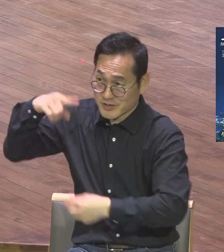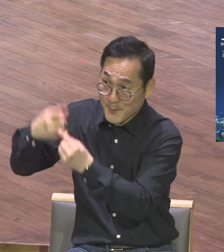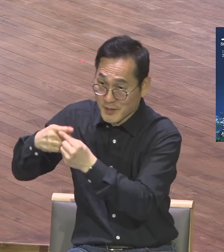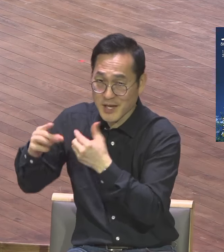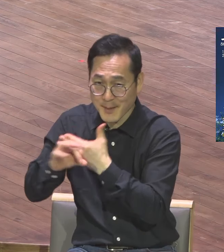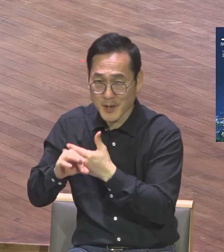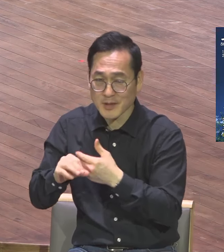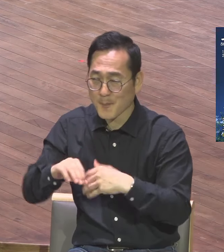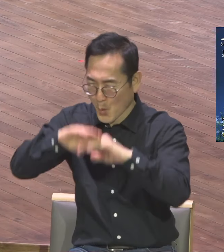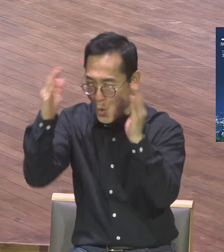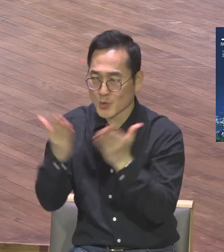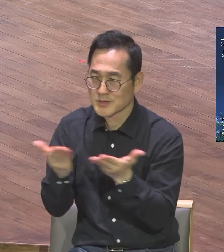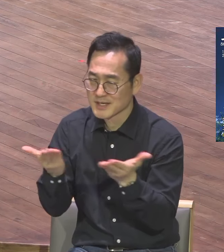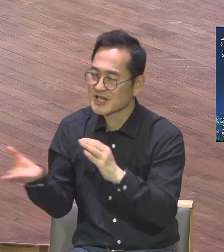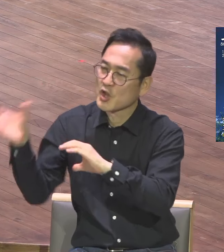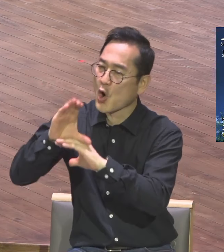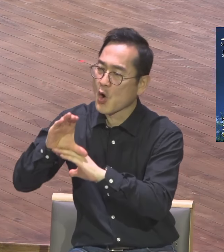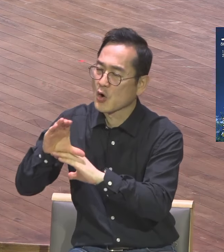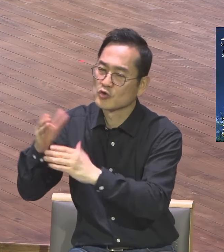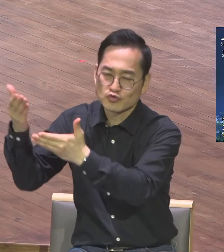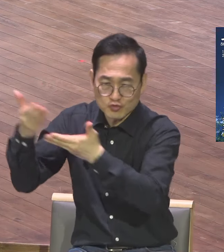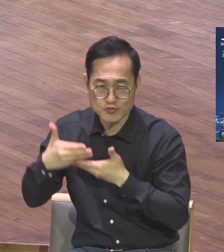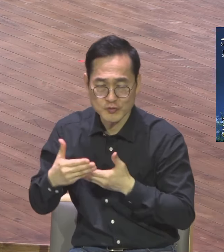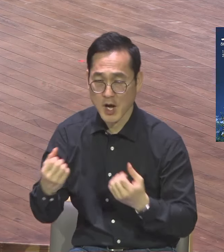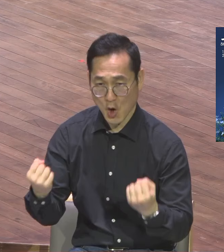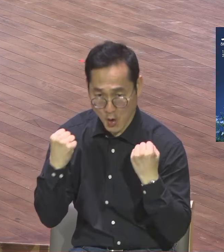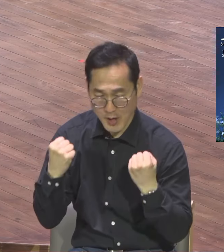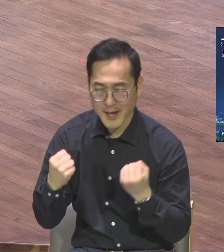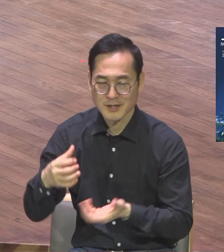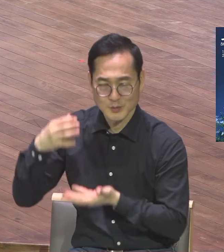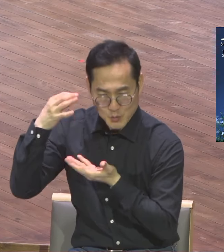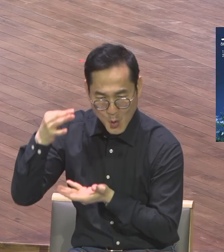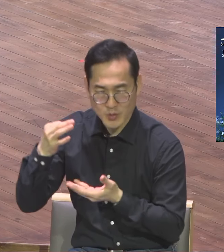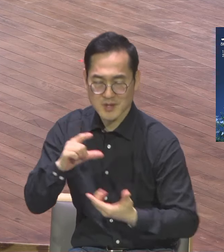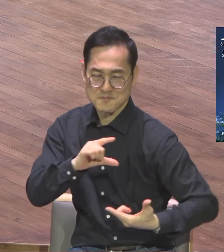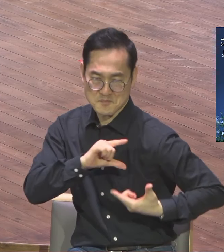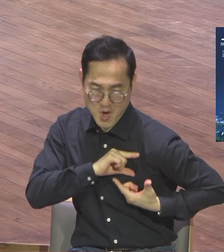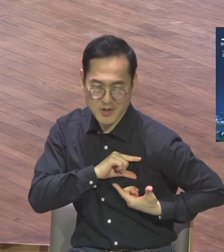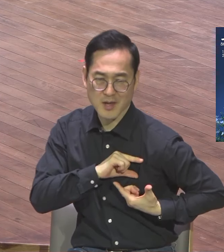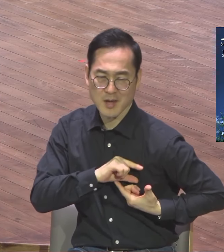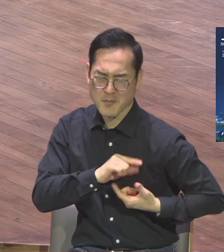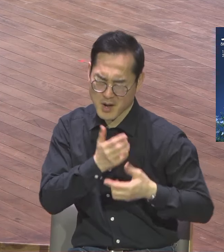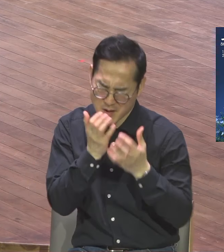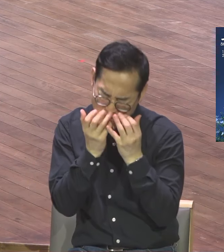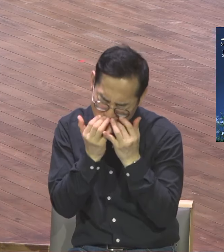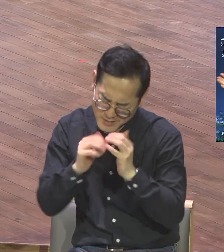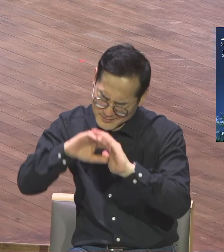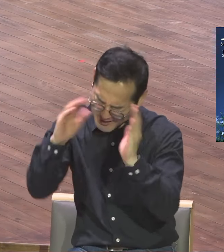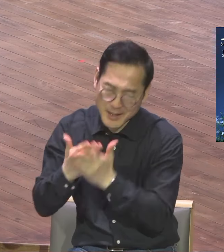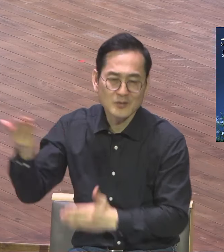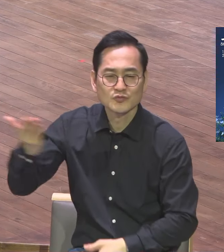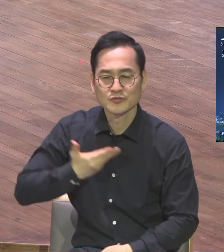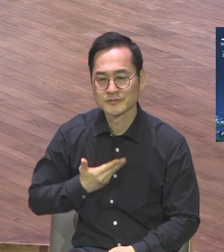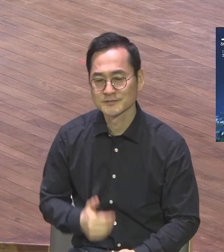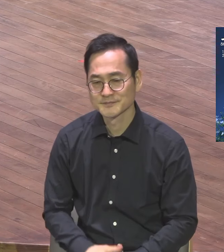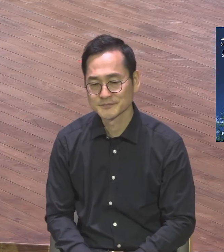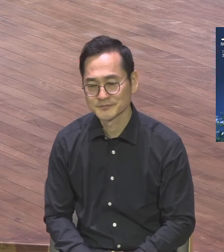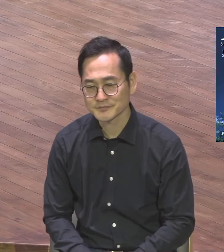더하여 주시리라. 건강도 주시고 물질도 주시고 명예도 주시고 뭐 더 달랄 필요 없을 만큼.